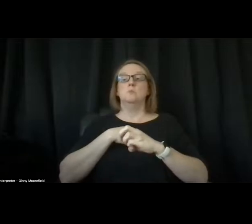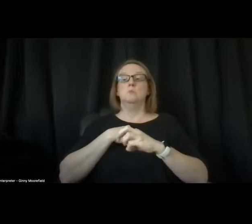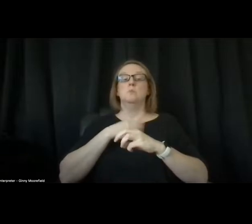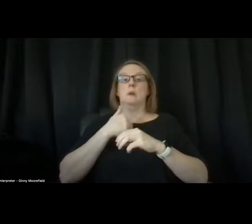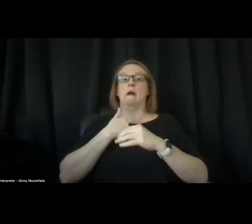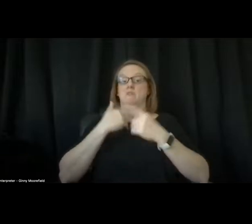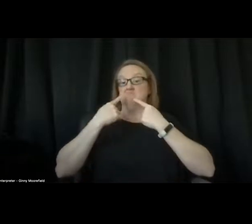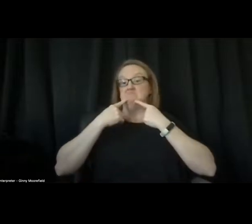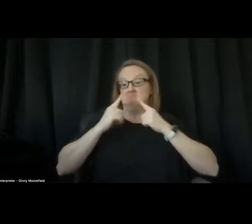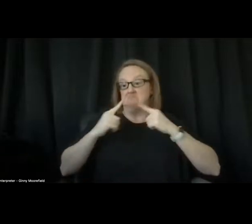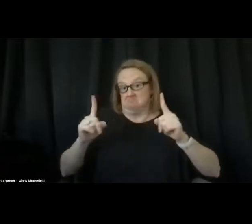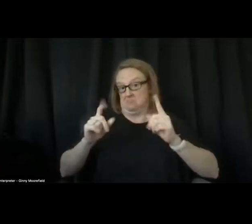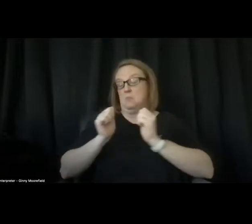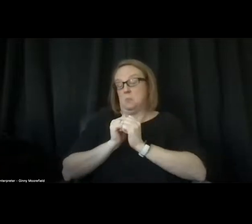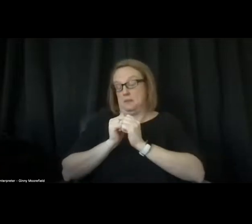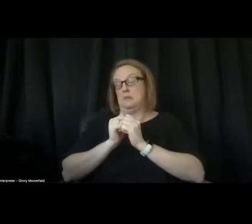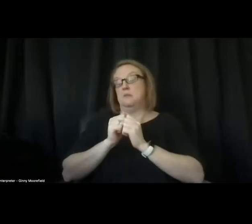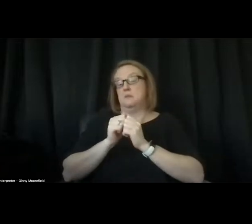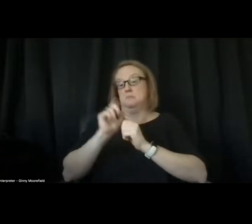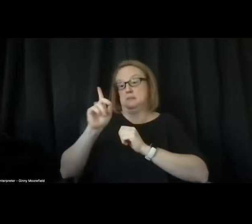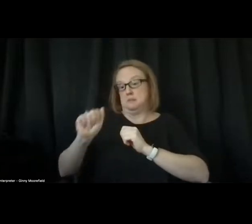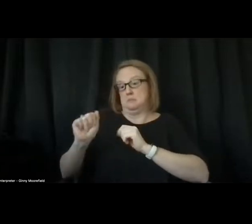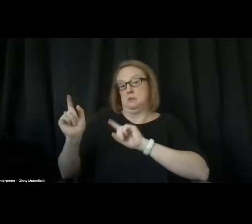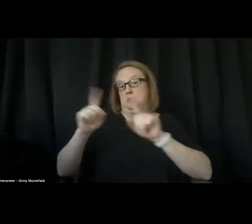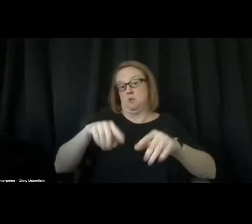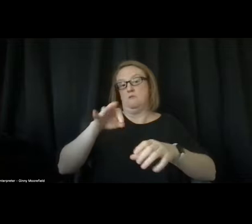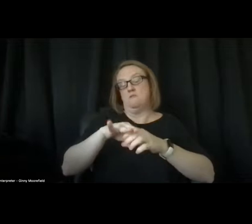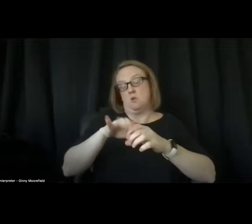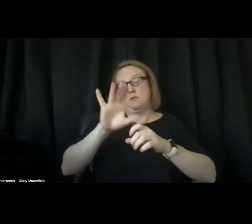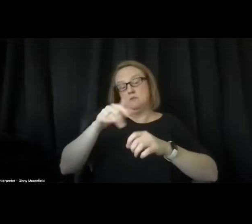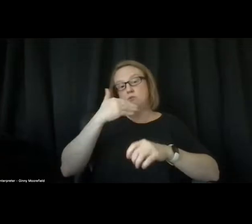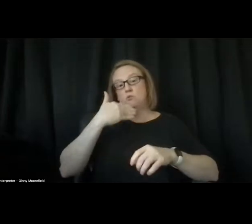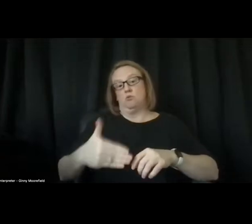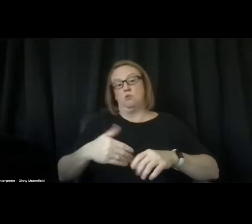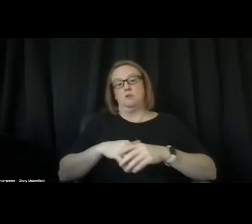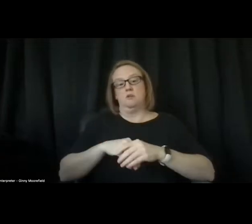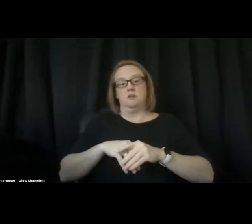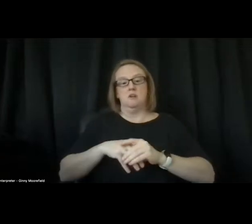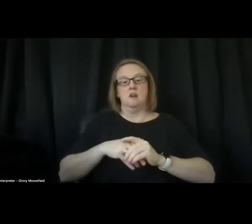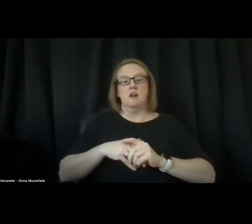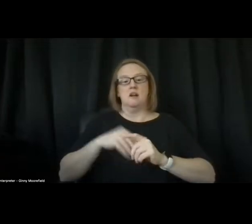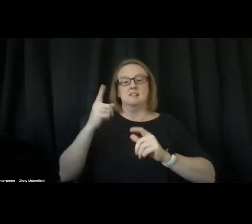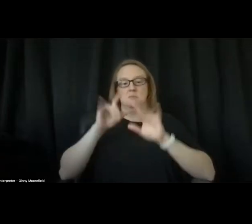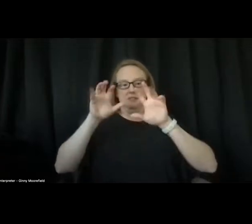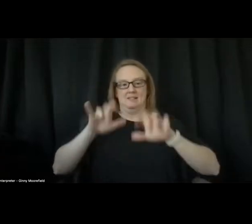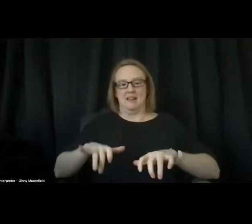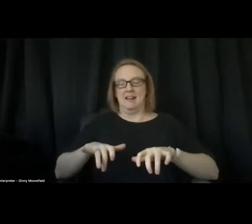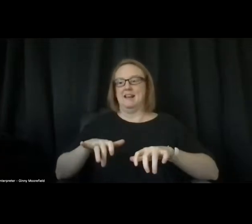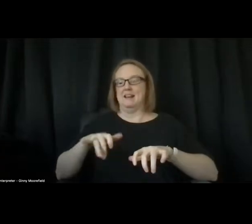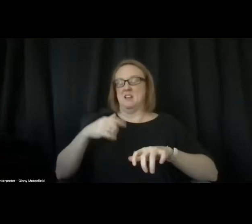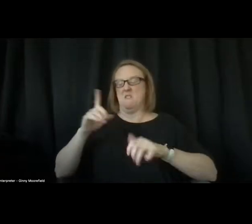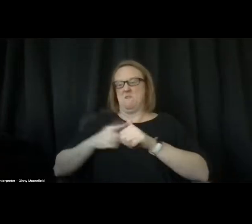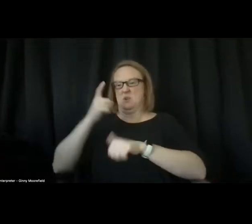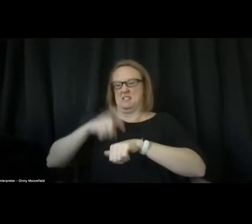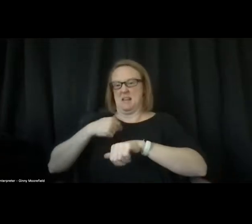ayudando a las personas con esta información y Laura newbola ha compartido en el chat de la primera vez que yo voté mi papá me llevó al lugar erróneo para